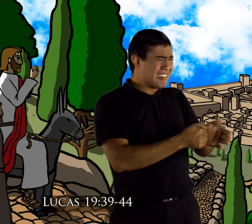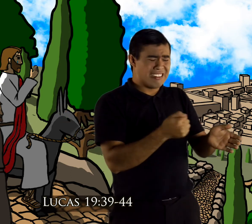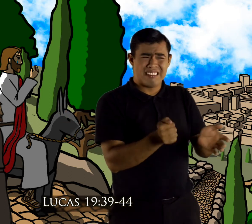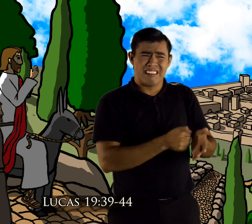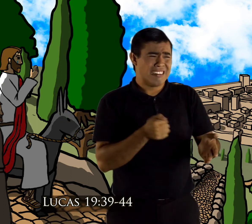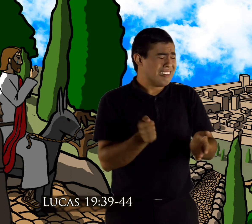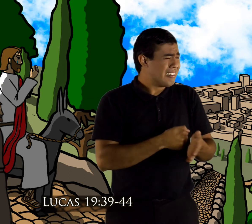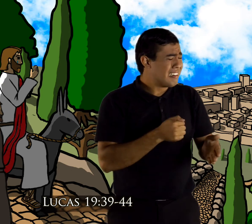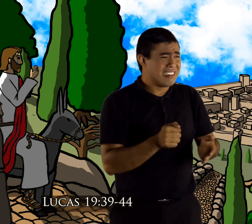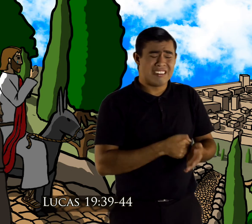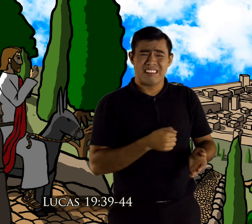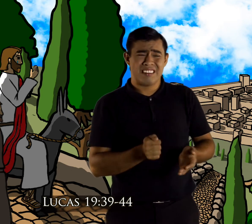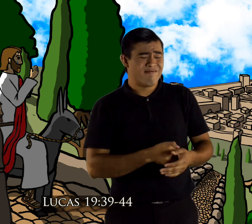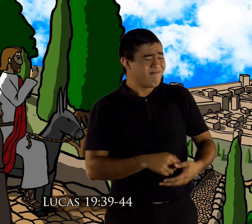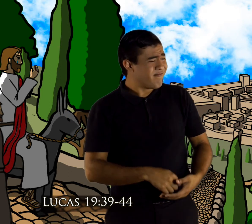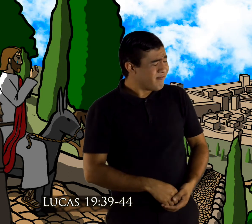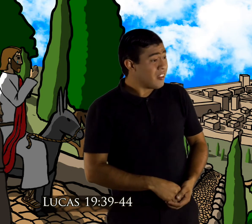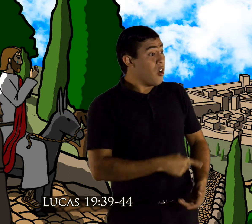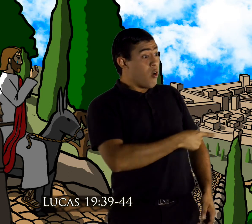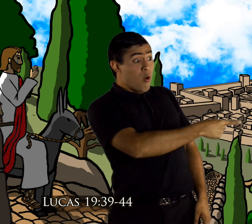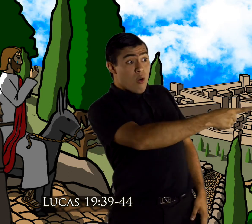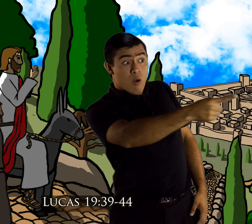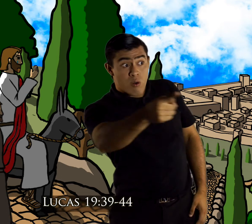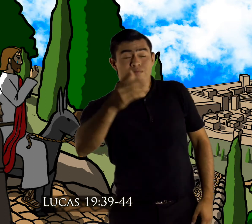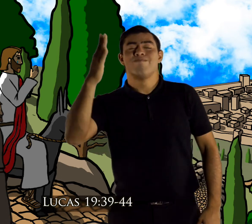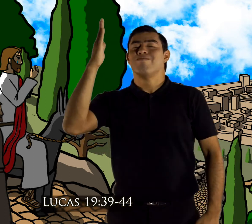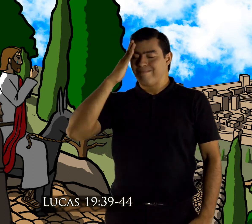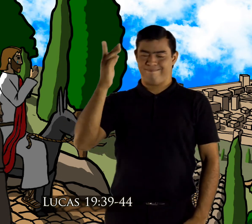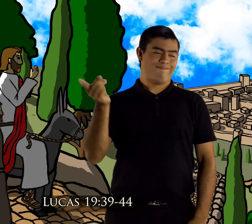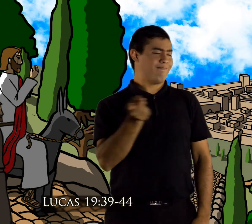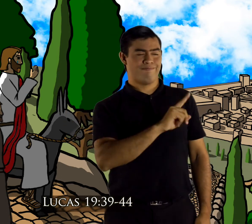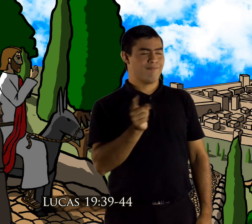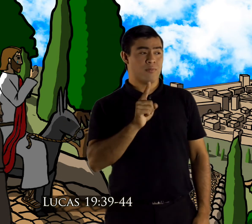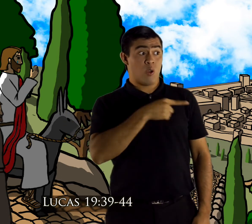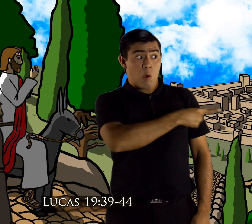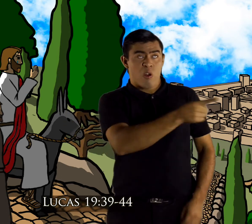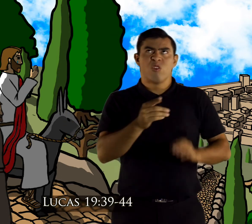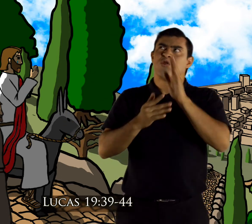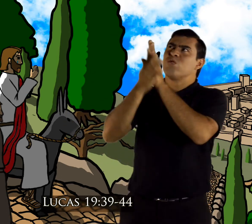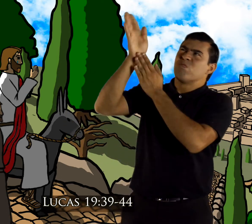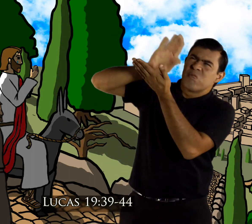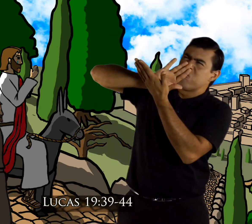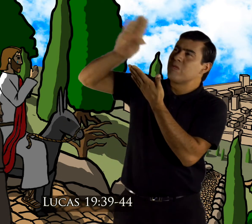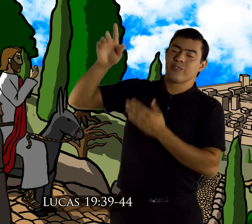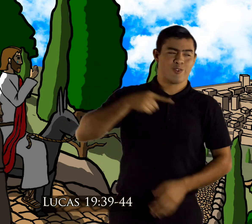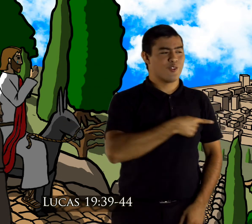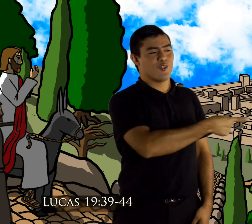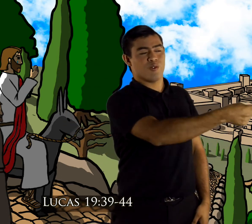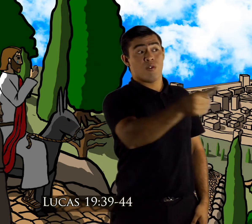y sitiarán las murallas de la ciudad. Ellos los atacarán y ustedes querrán salir de